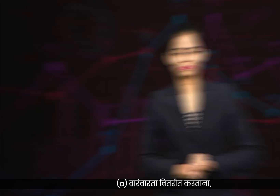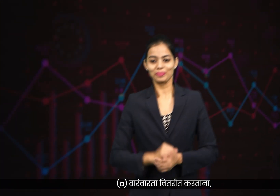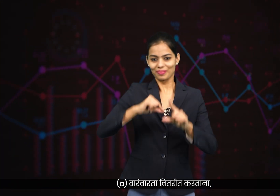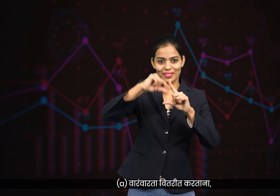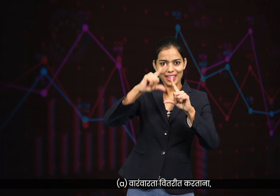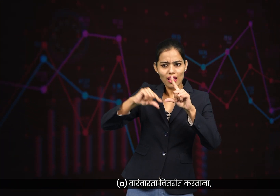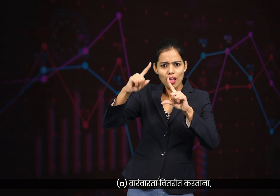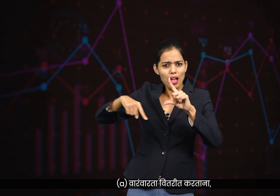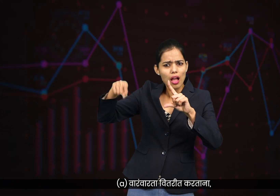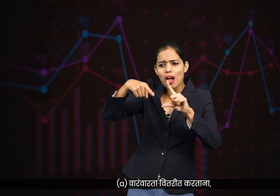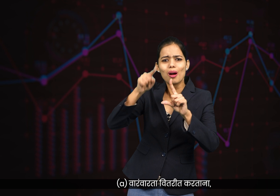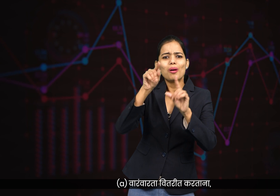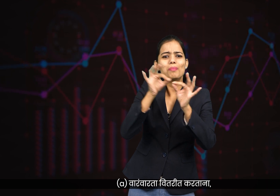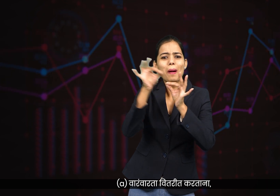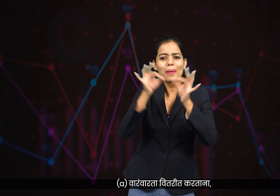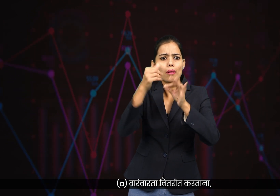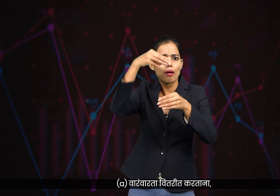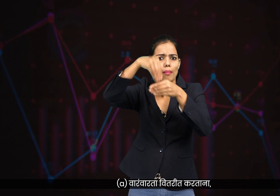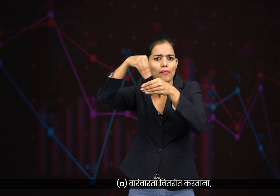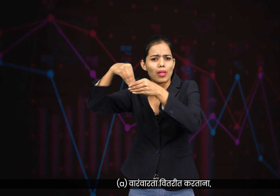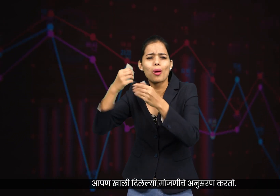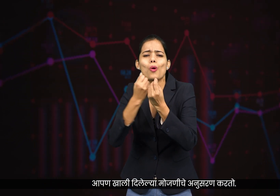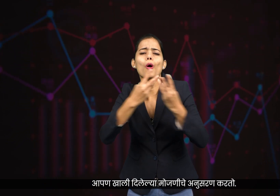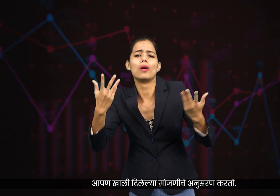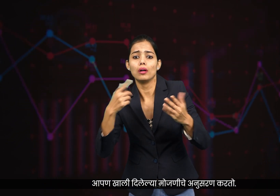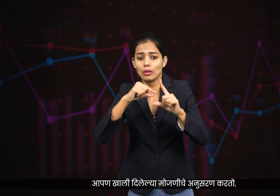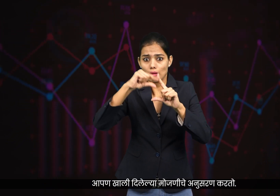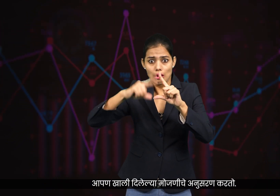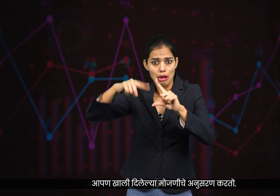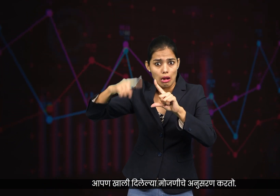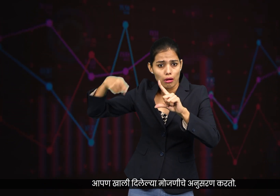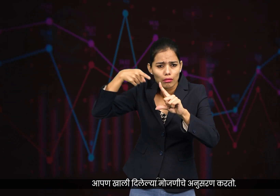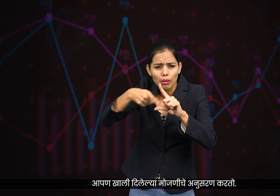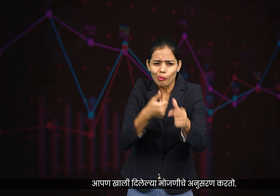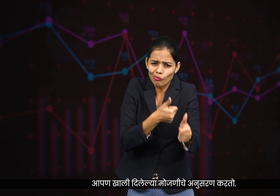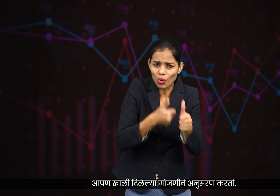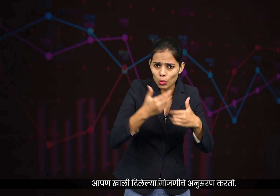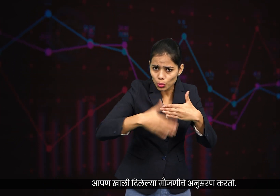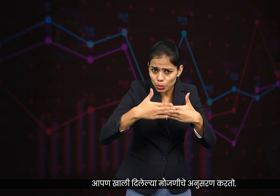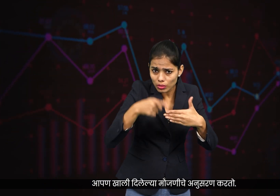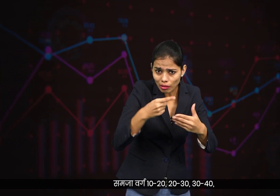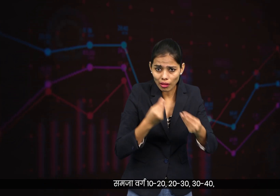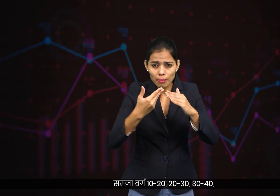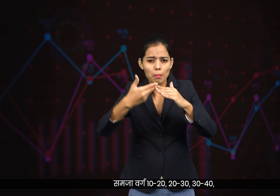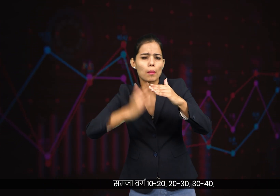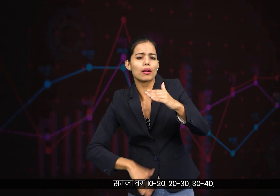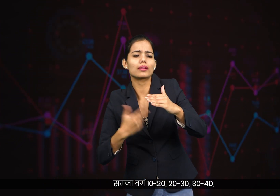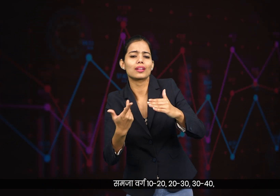A. वारंवारता वितरित करताना आपल्या खाली दिलेल्या मोजणीचे अनुसरण करतो. समजा